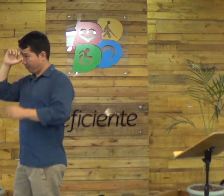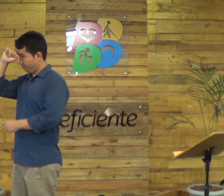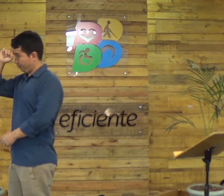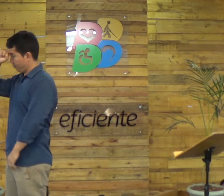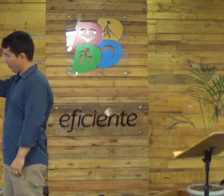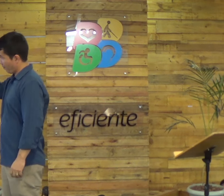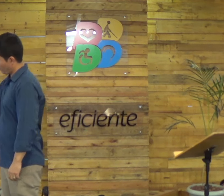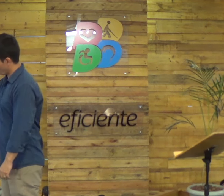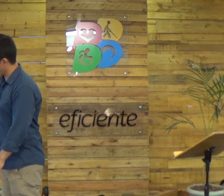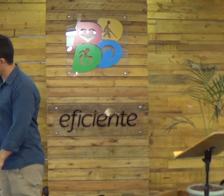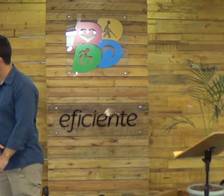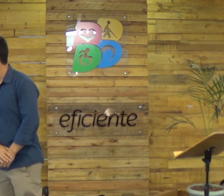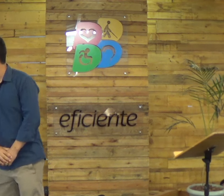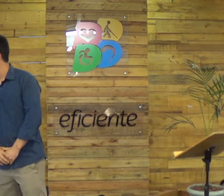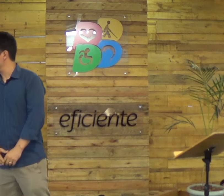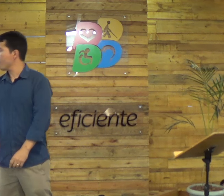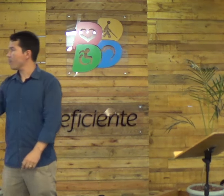a terceira coisa que nós podemos aprender,